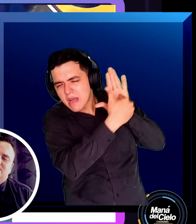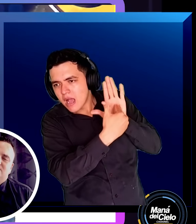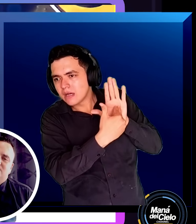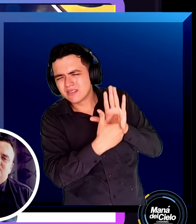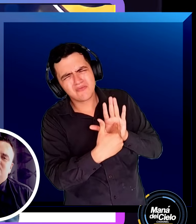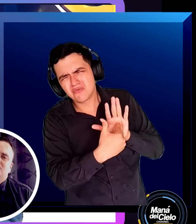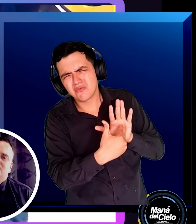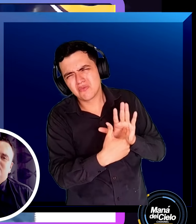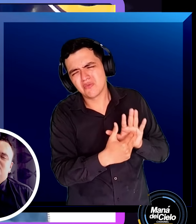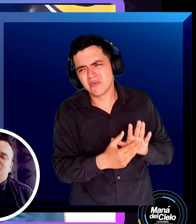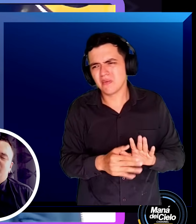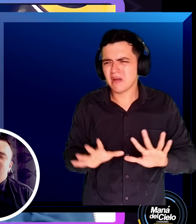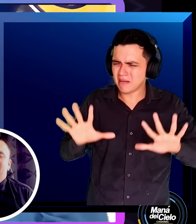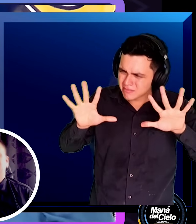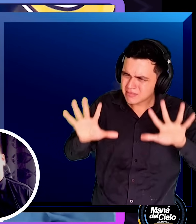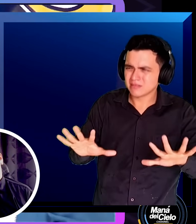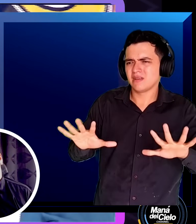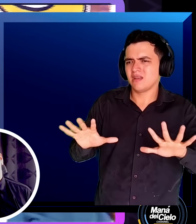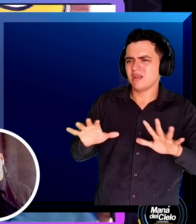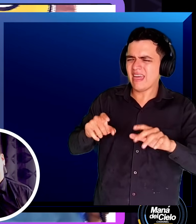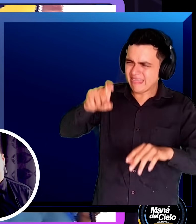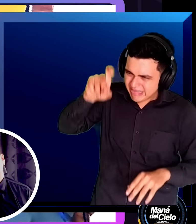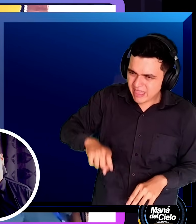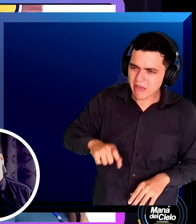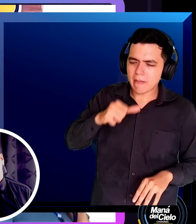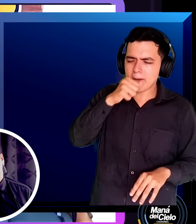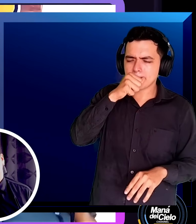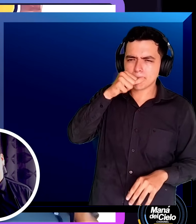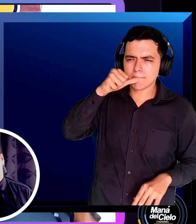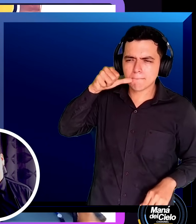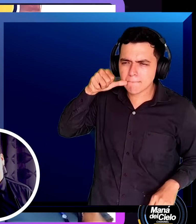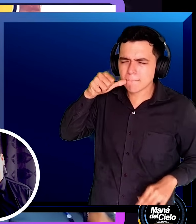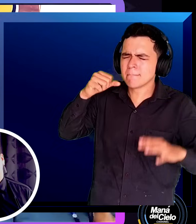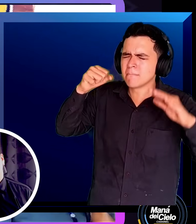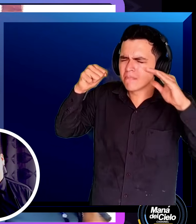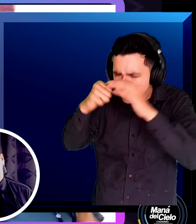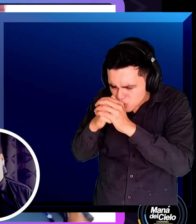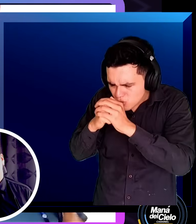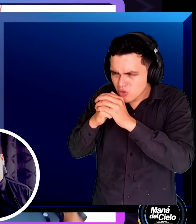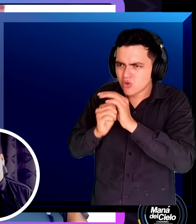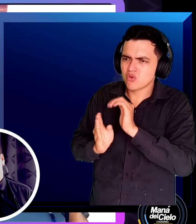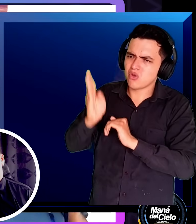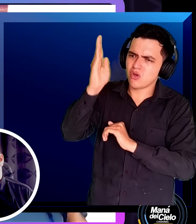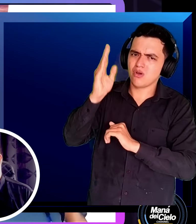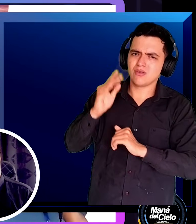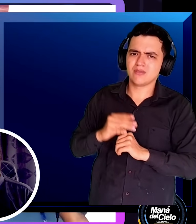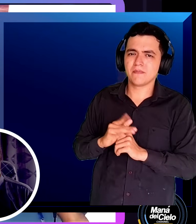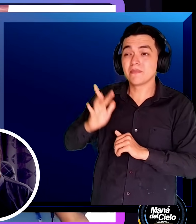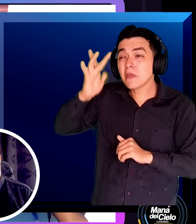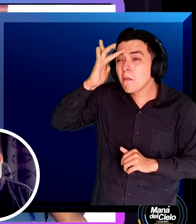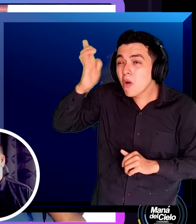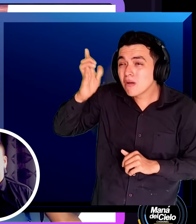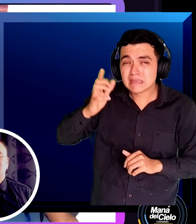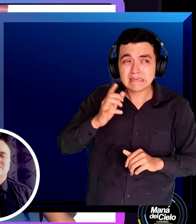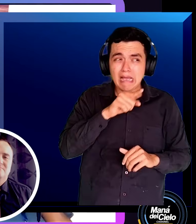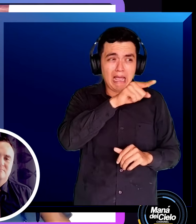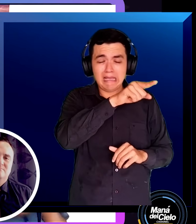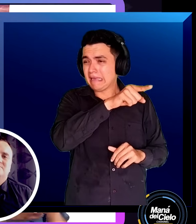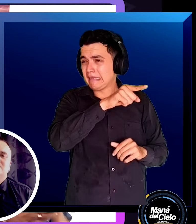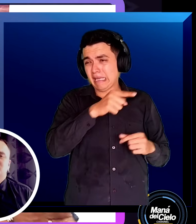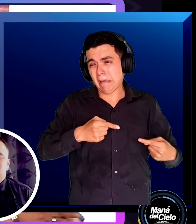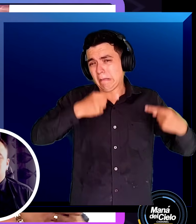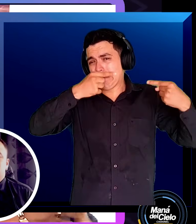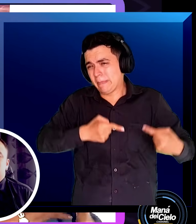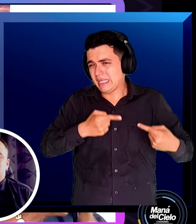invitan. Nosotros en nuestra congregación donde pastoreamos, con mi esposo nos ponemos de acuerdo. Ahorita en